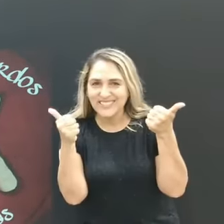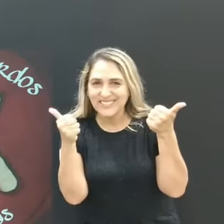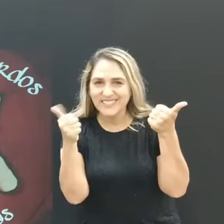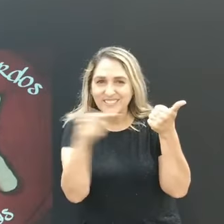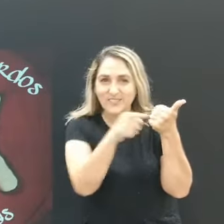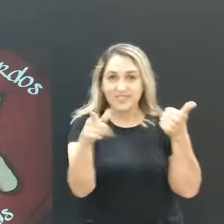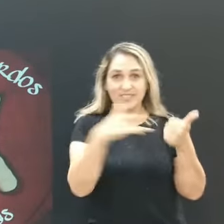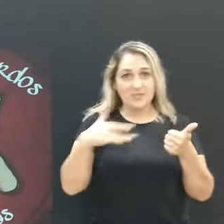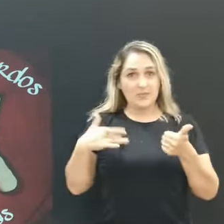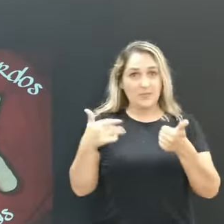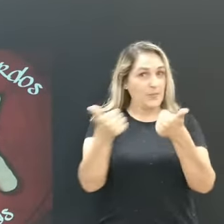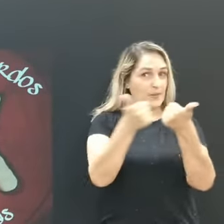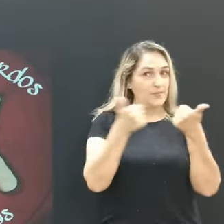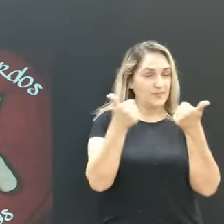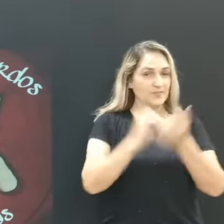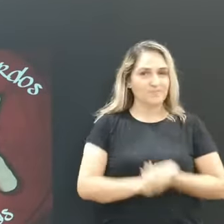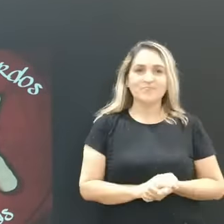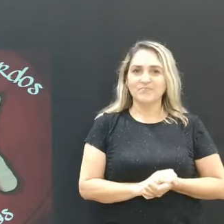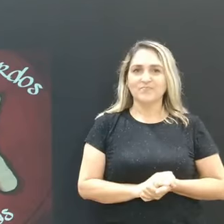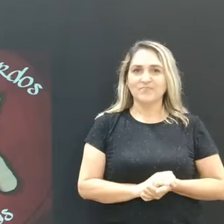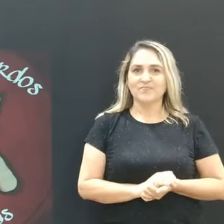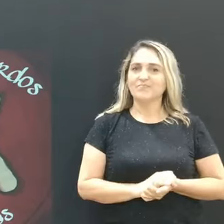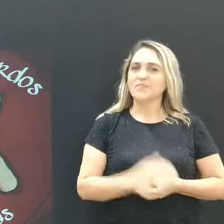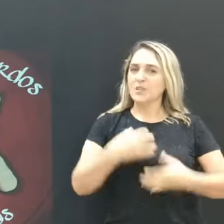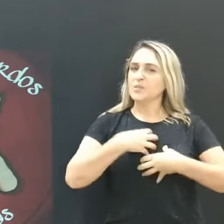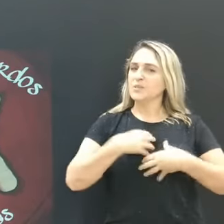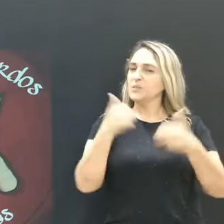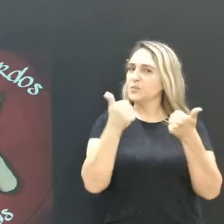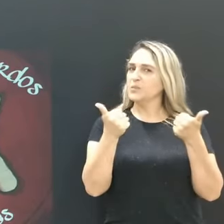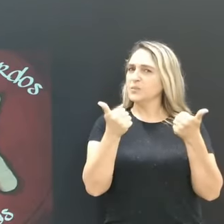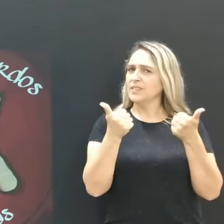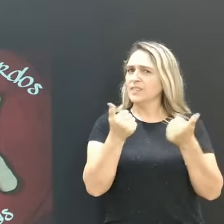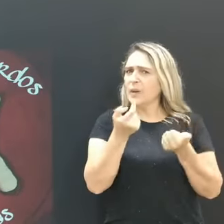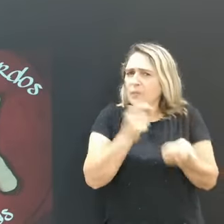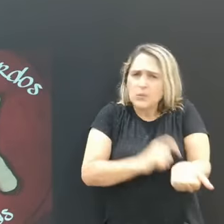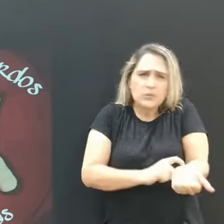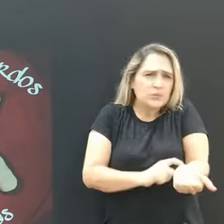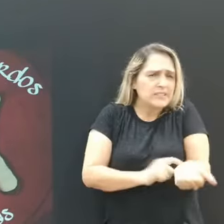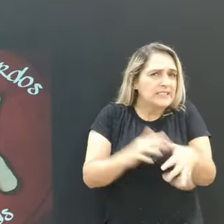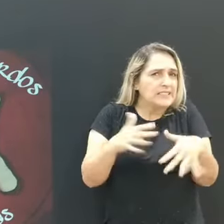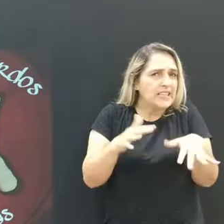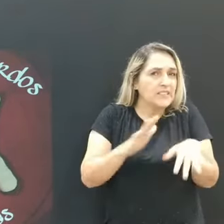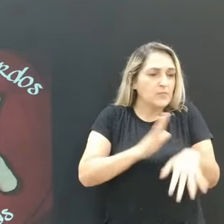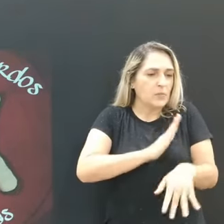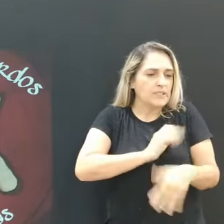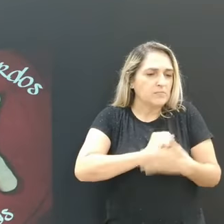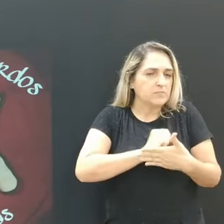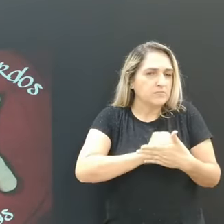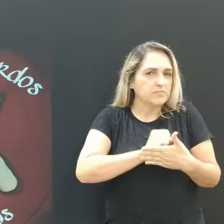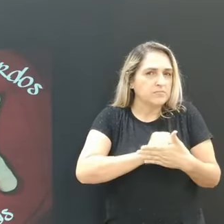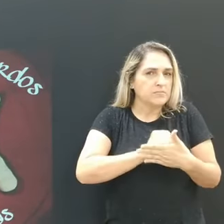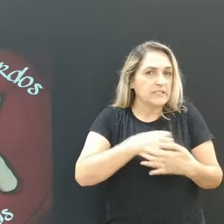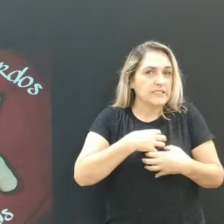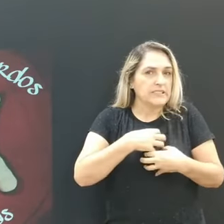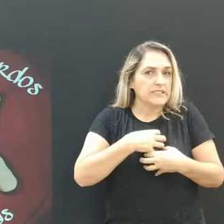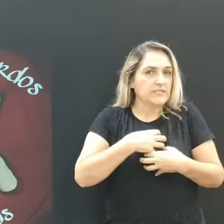Olá, tudo bem? Vocês estão bem de saúde? Como que vocês estão? E aí?